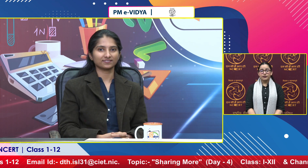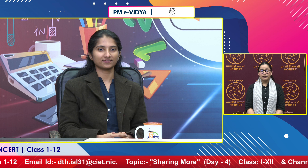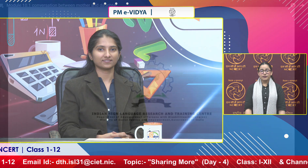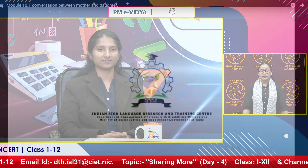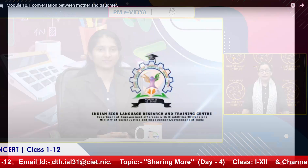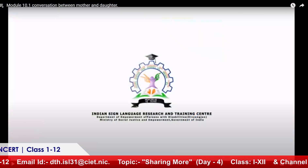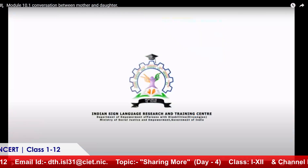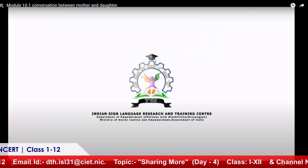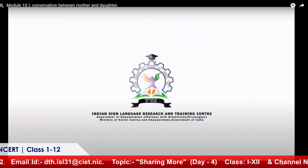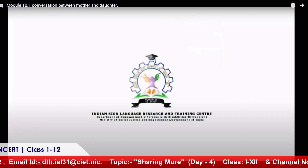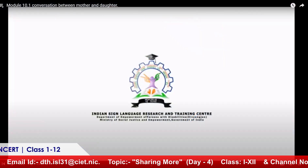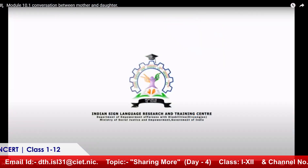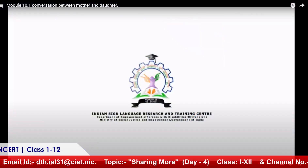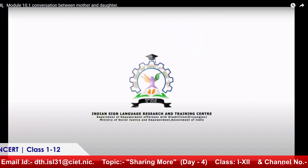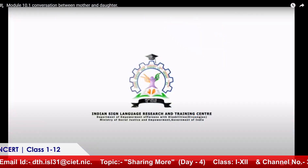जी।